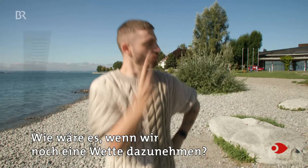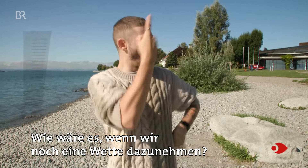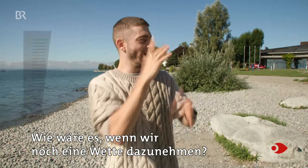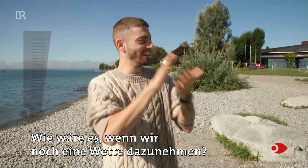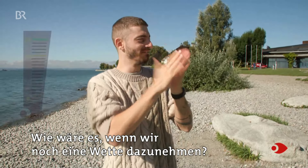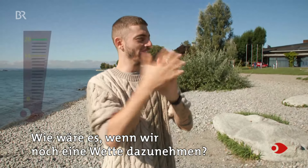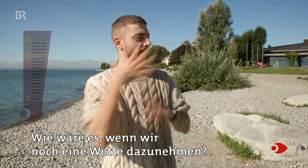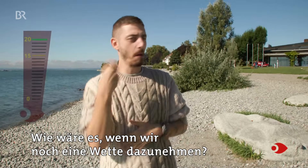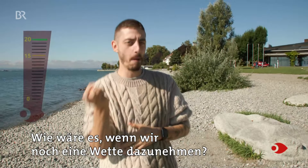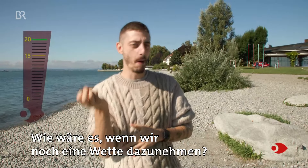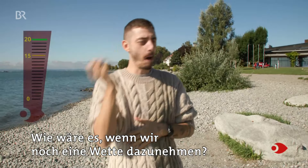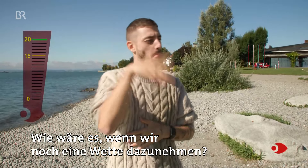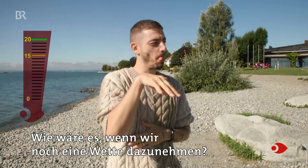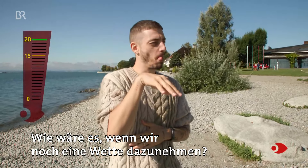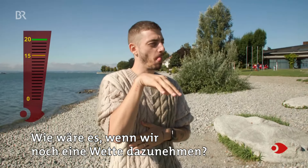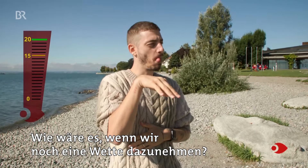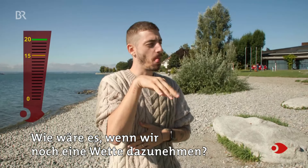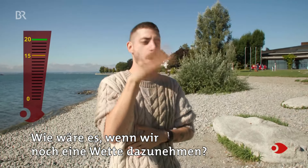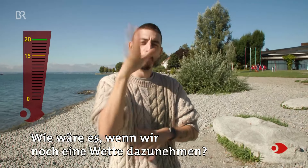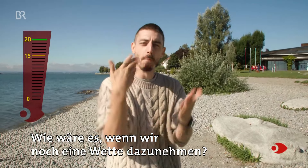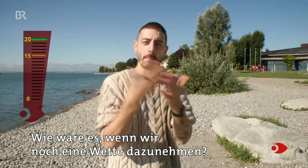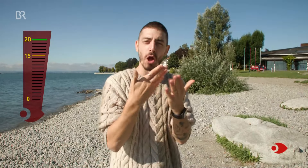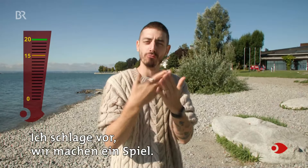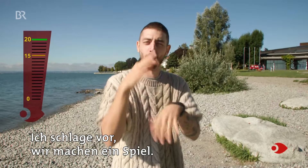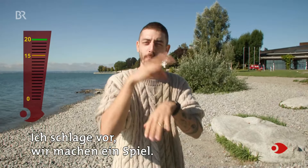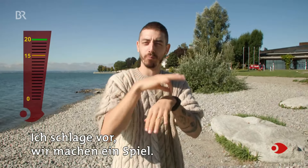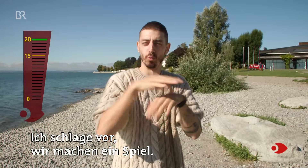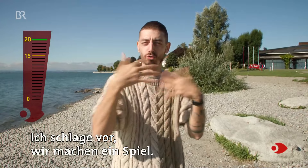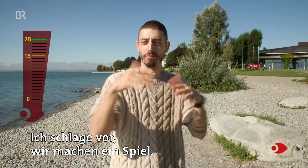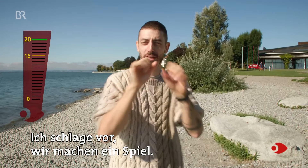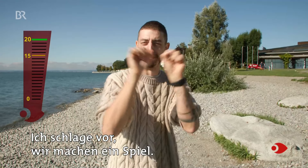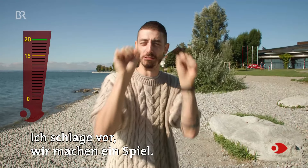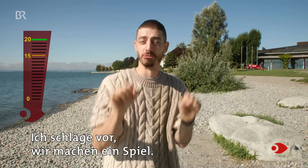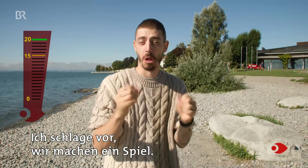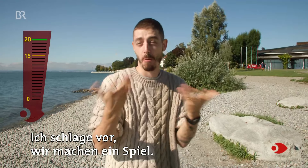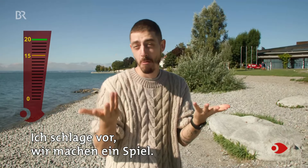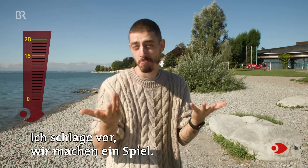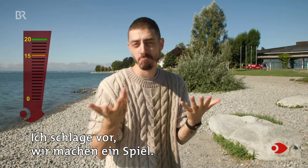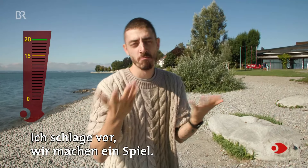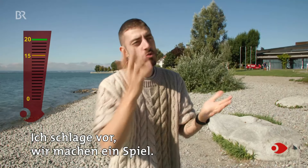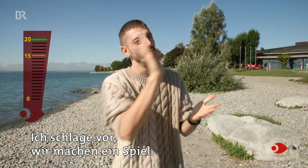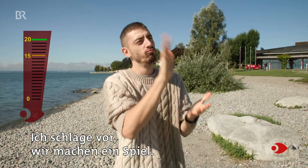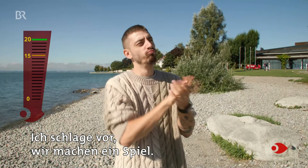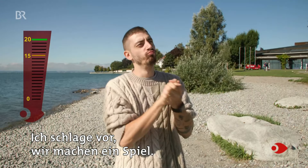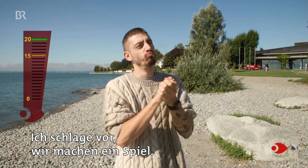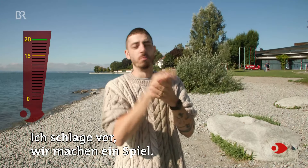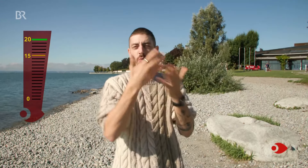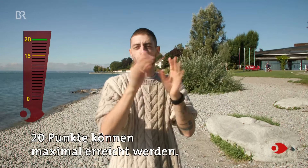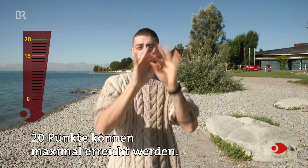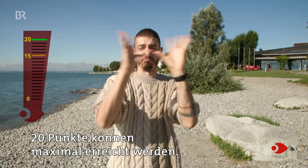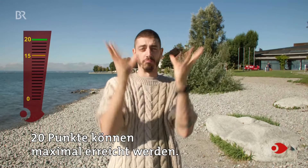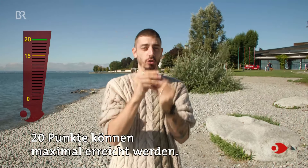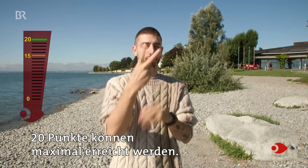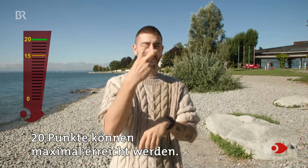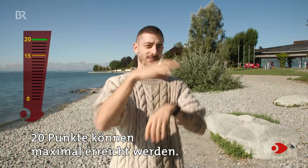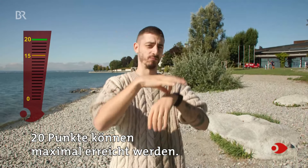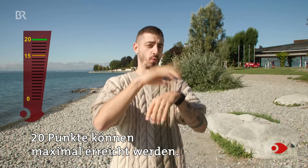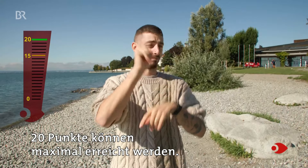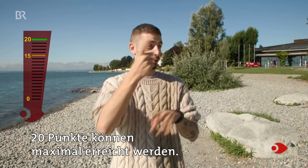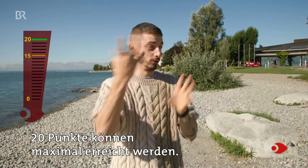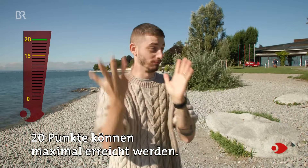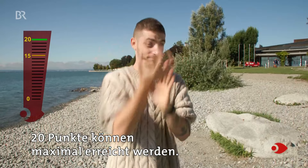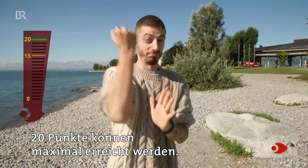Wie wäre es, wenn wir noch eine Wette dazu nehmen? Ich schlage vor, wir machen ein Spiel. 20